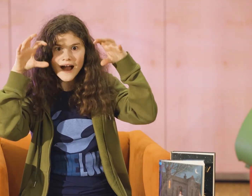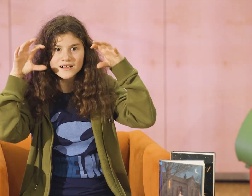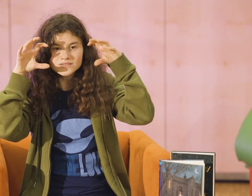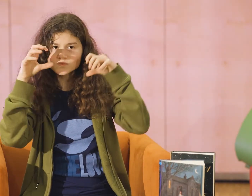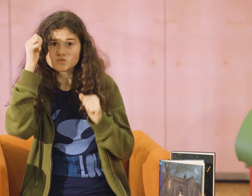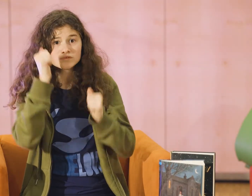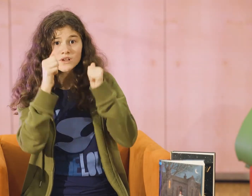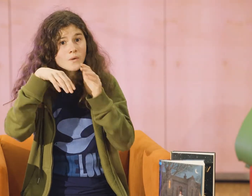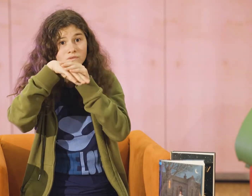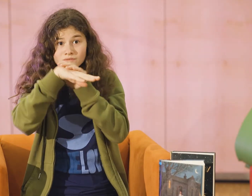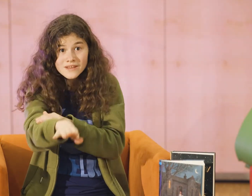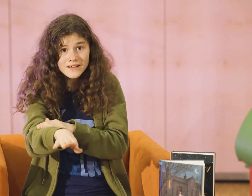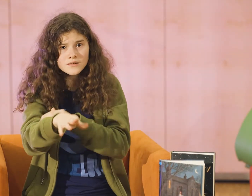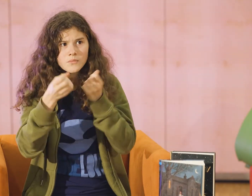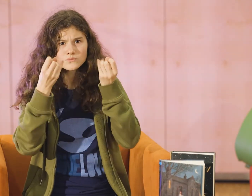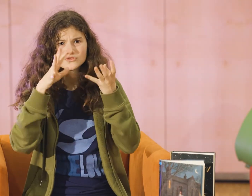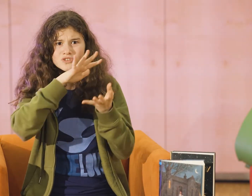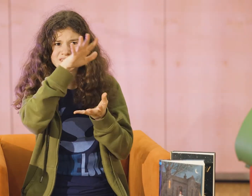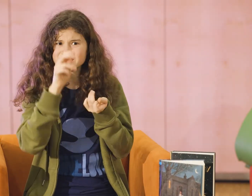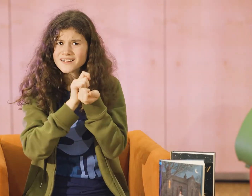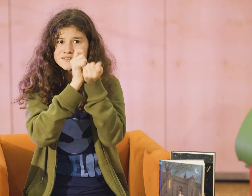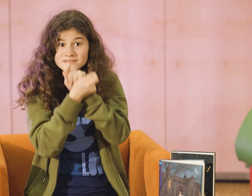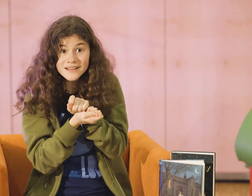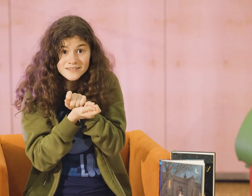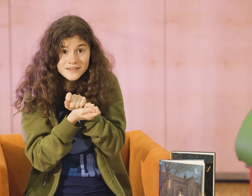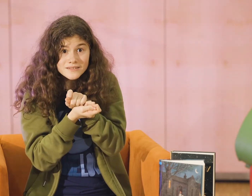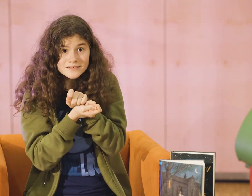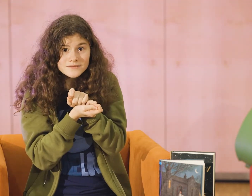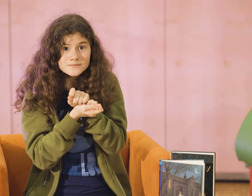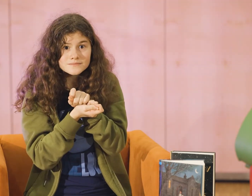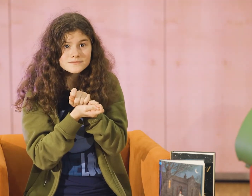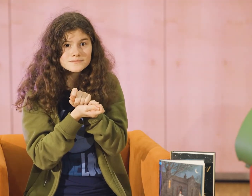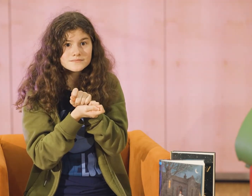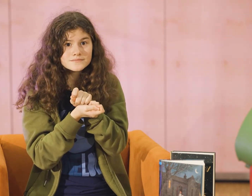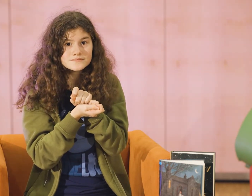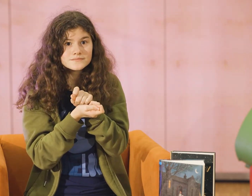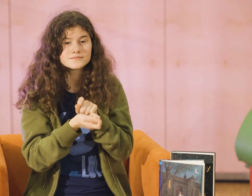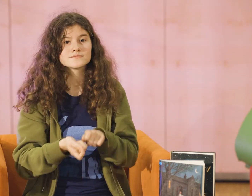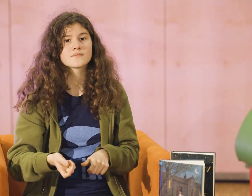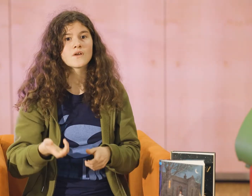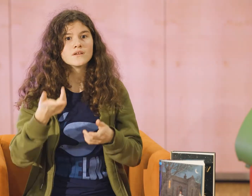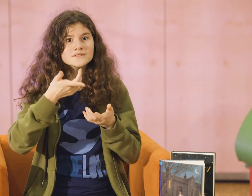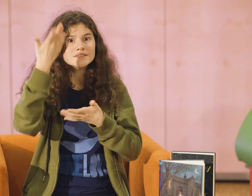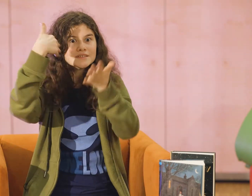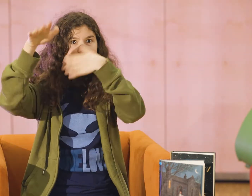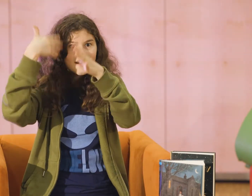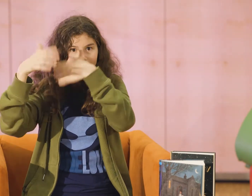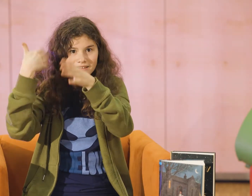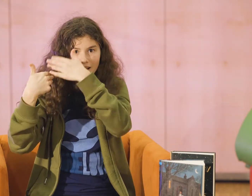plötzlich einen geist sie flüchtet und läuft schnell weg aber dann sieht sie dass sich alles verändert hat und